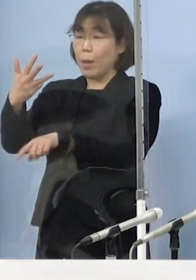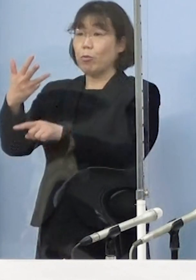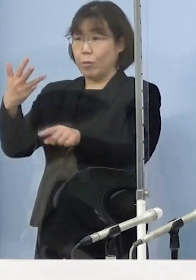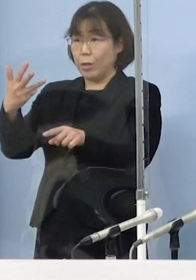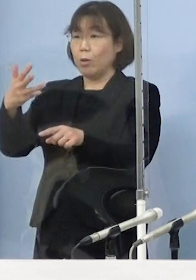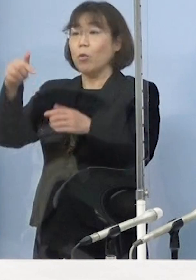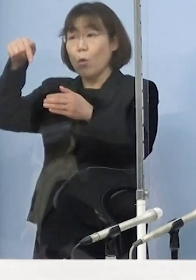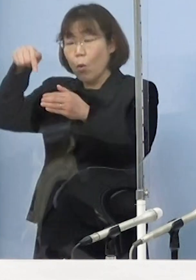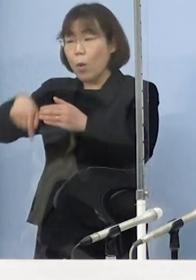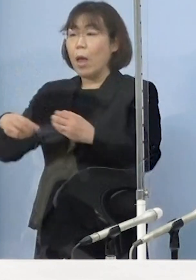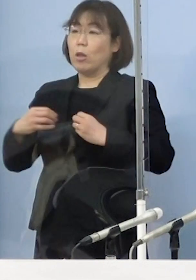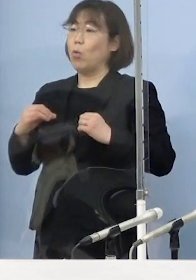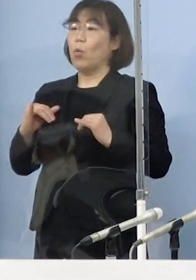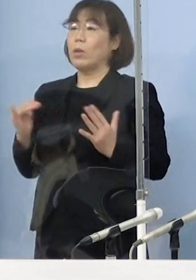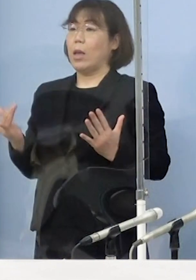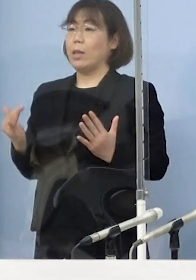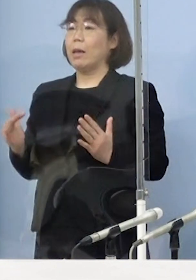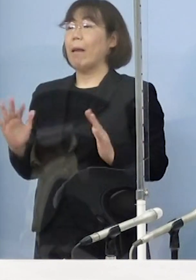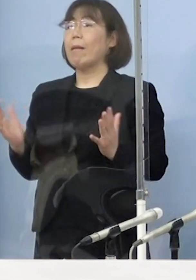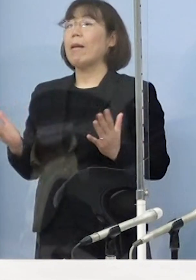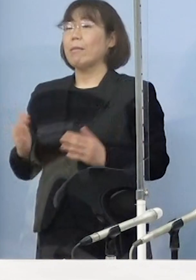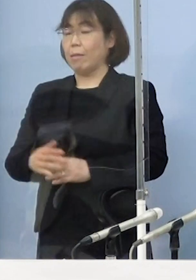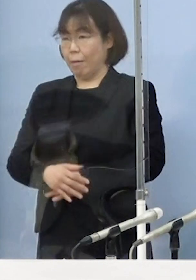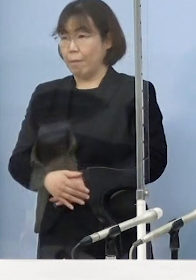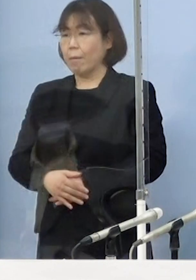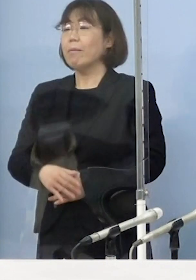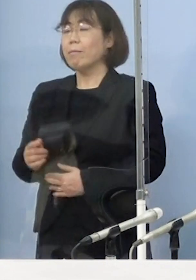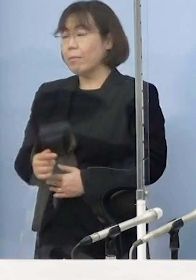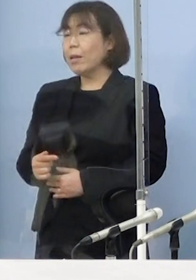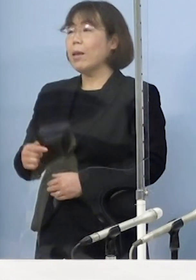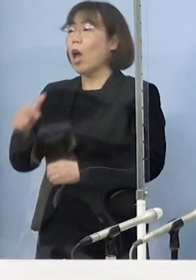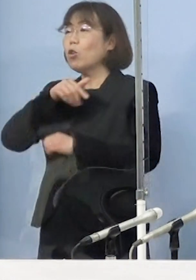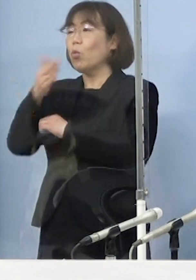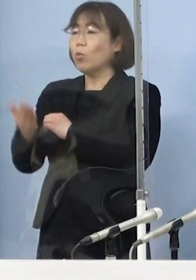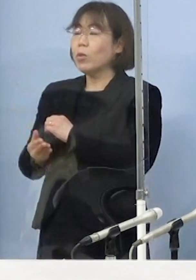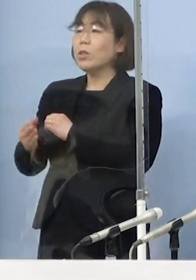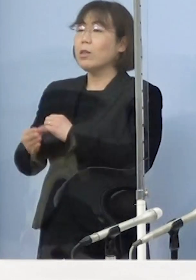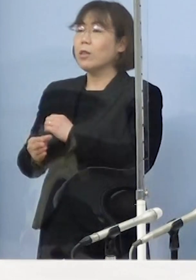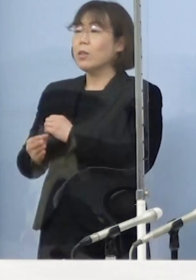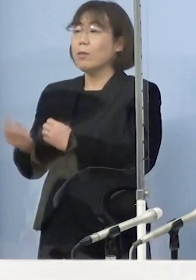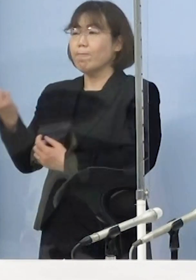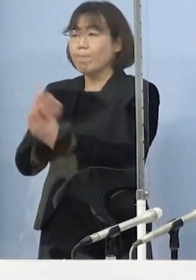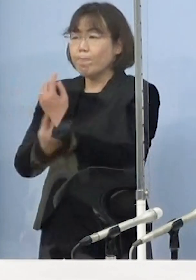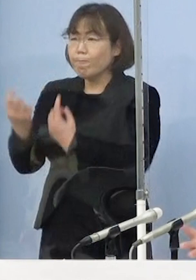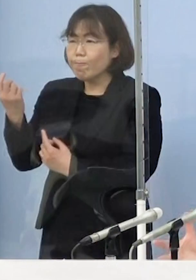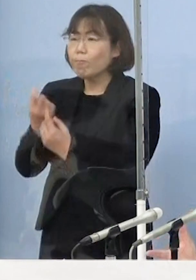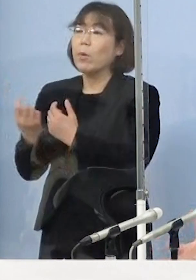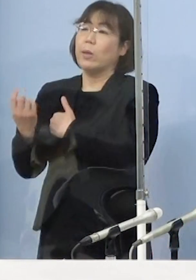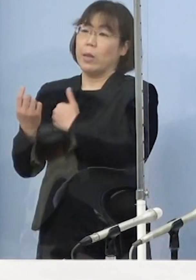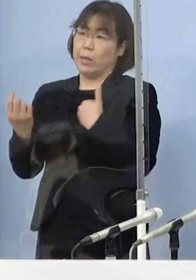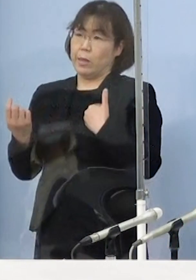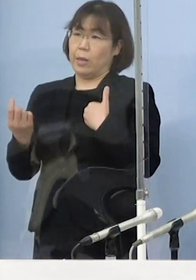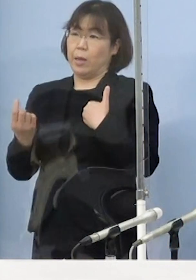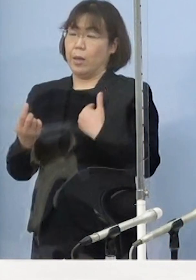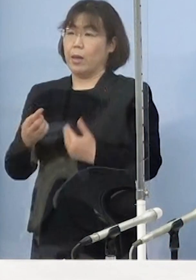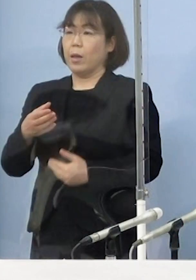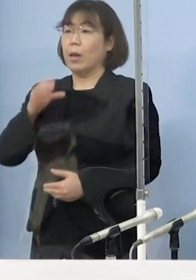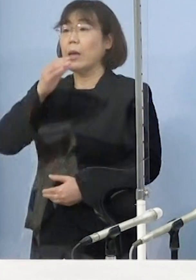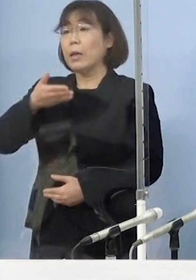まあ、1人も陽性者が出ず、そしておいでをいただけるということがありましたので、また飲食の場について